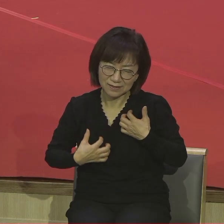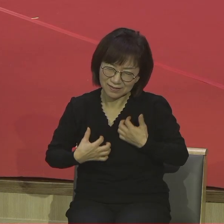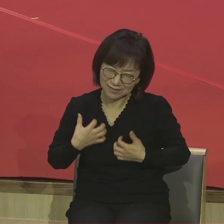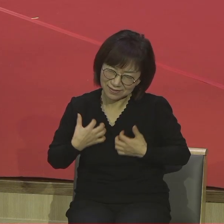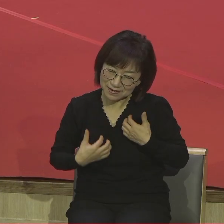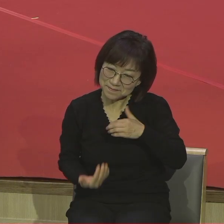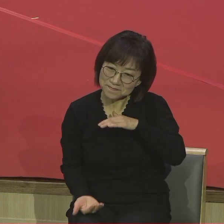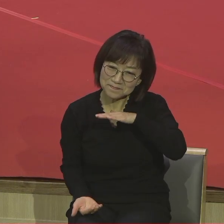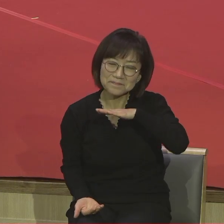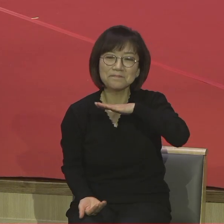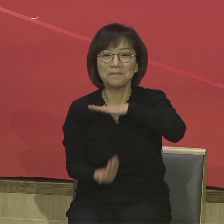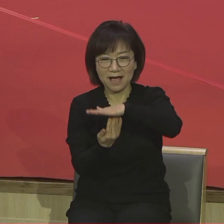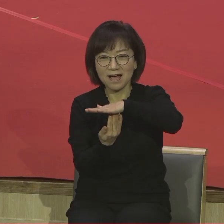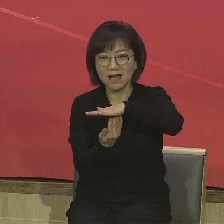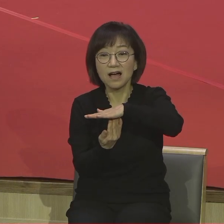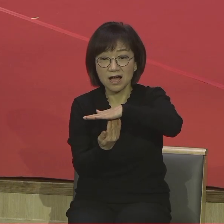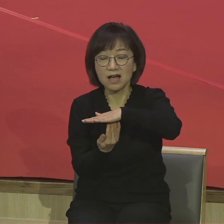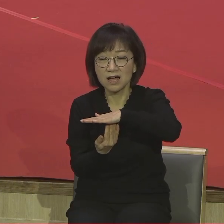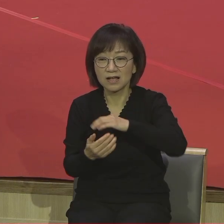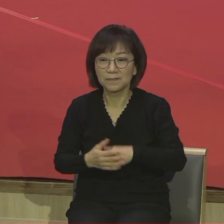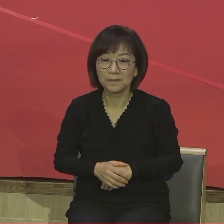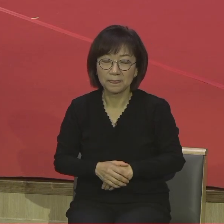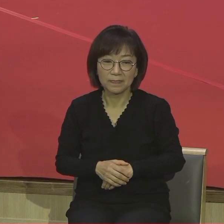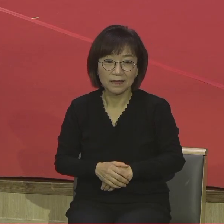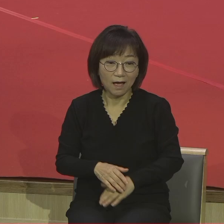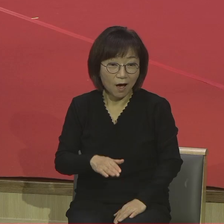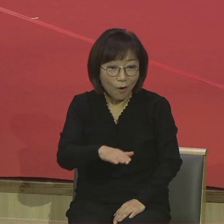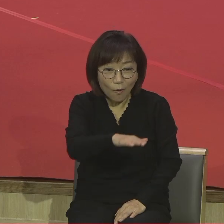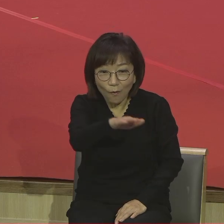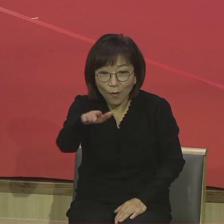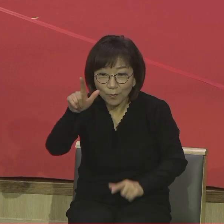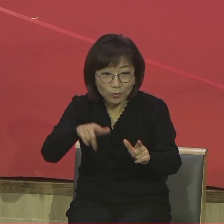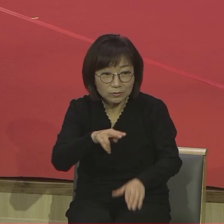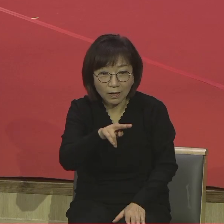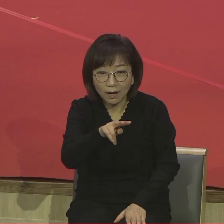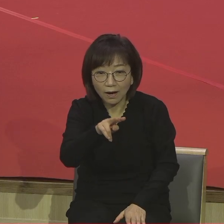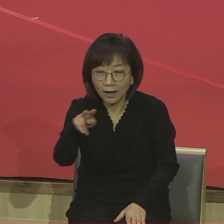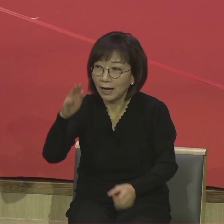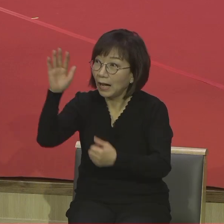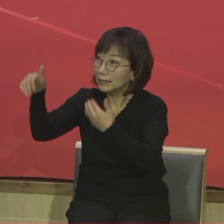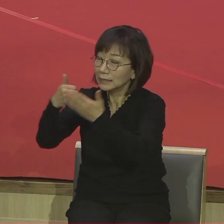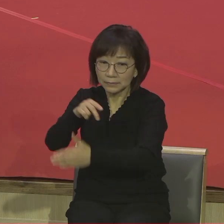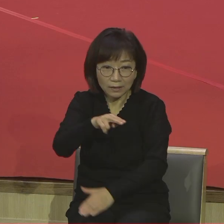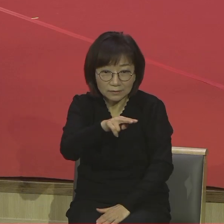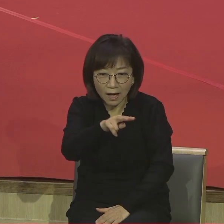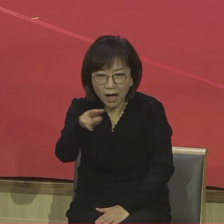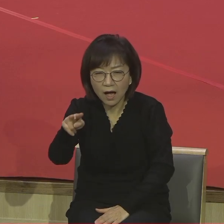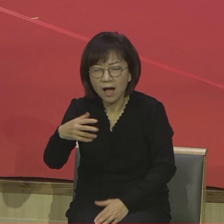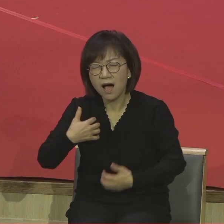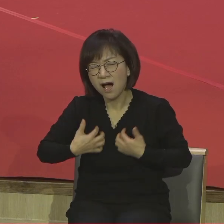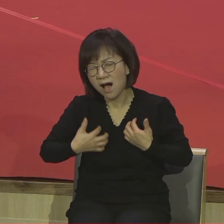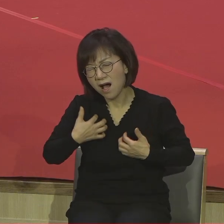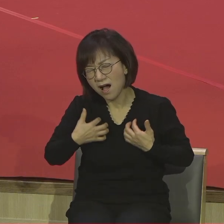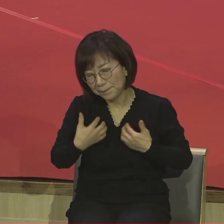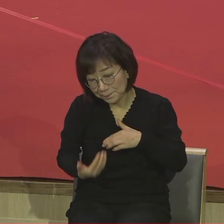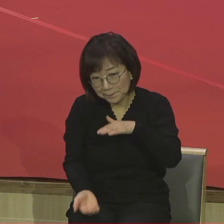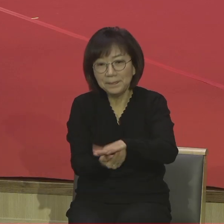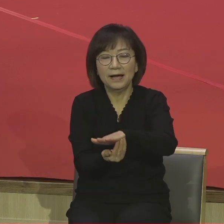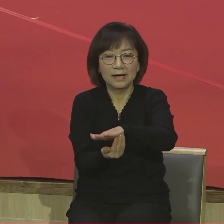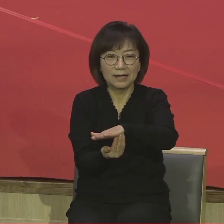우리의 존재 자체만으로, 구원받은 우리 성도 모습 자체만으로 하나님은 아주